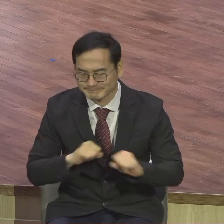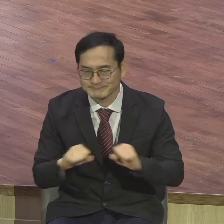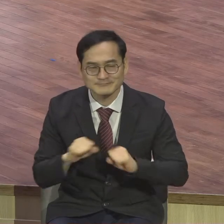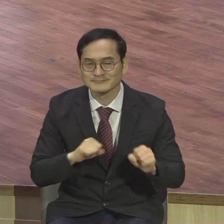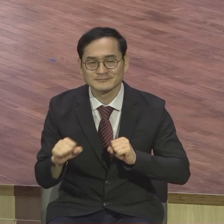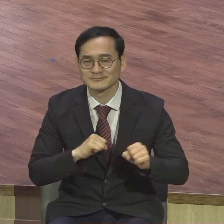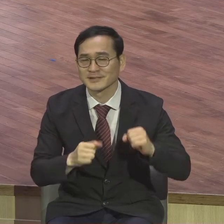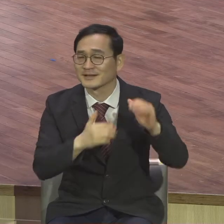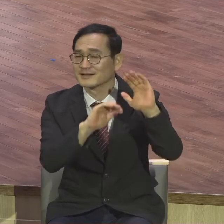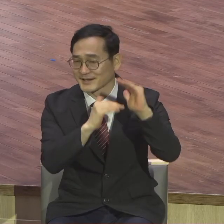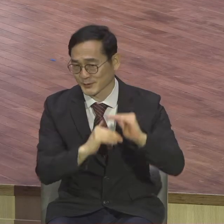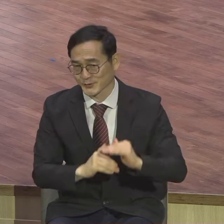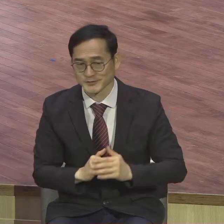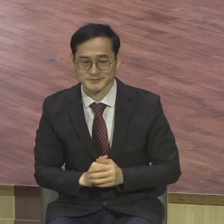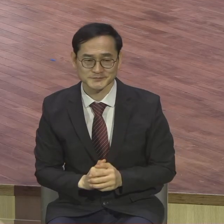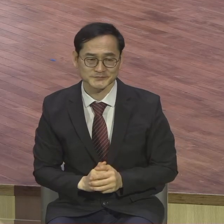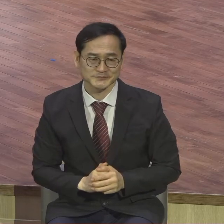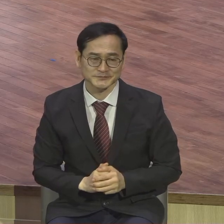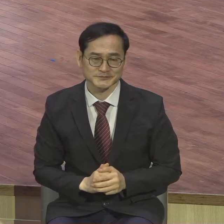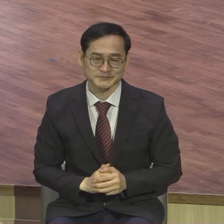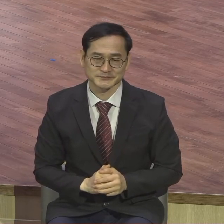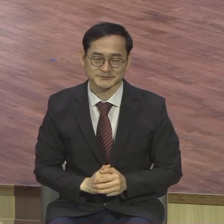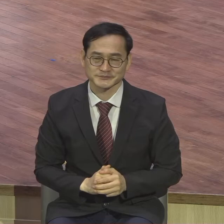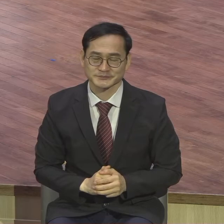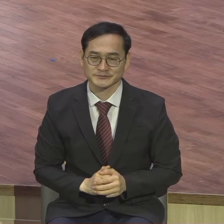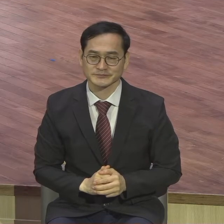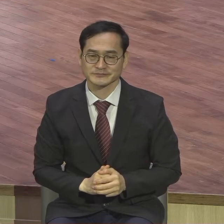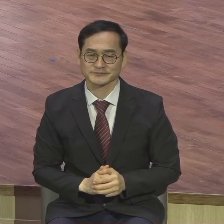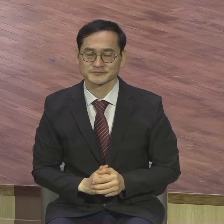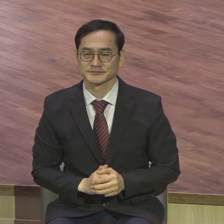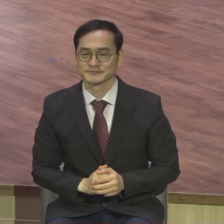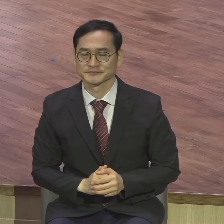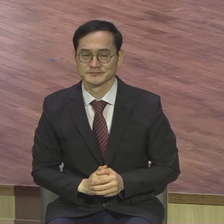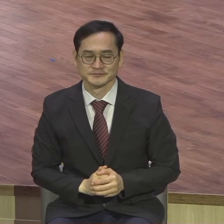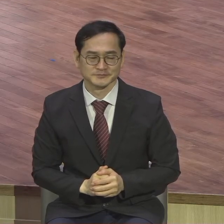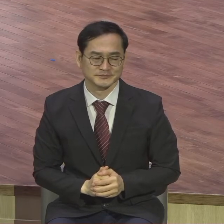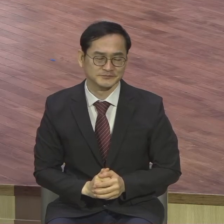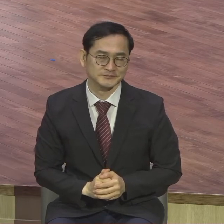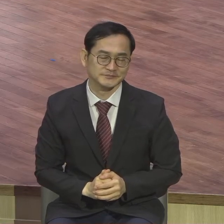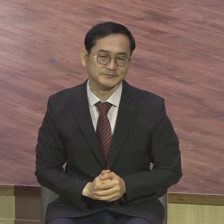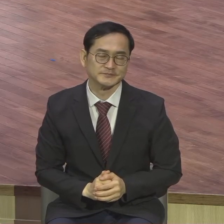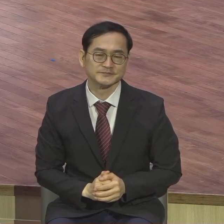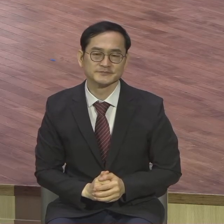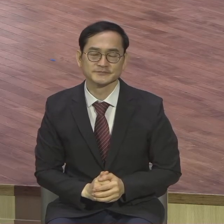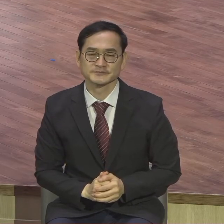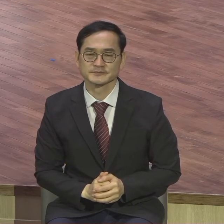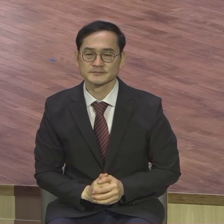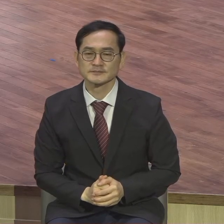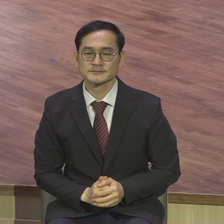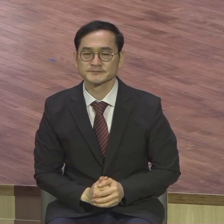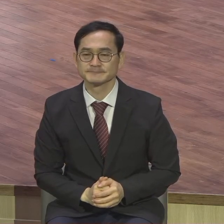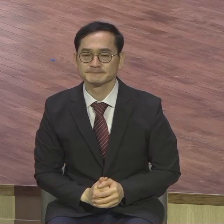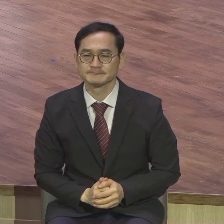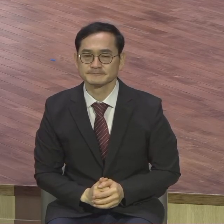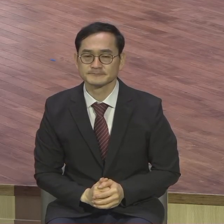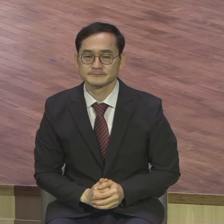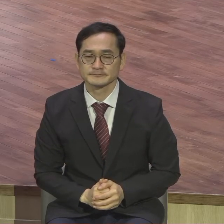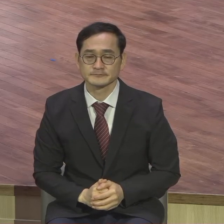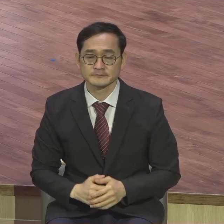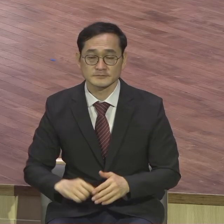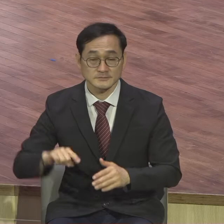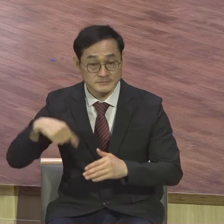다시 말하면 사도들의 행적을 기록한 것이 사도행전입니다. 그리고 사도행전에